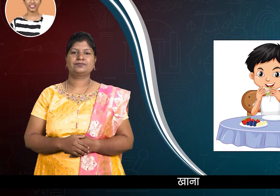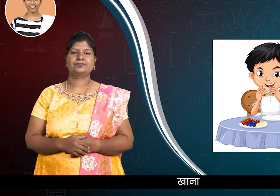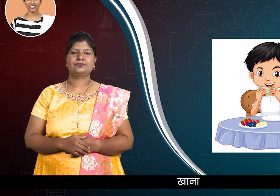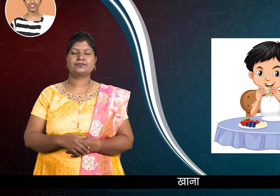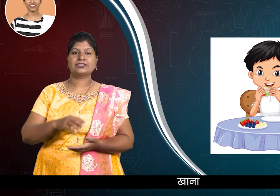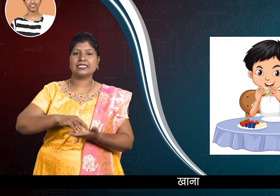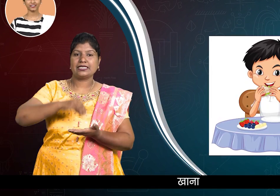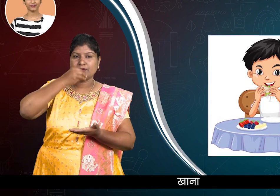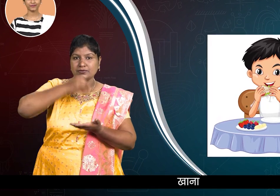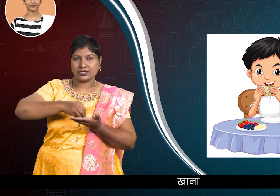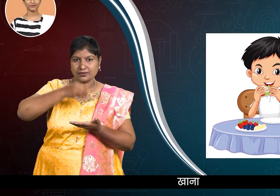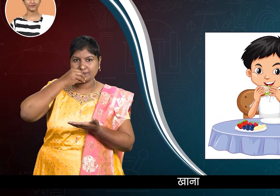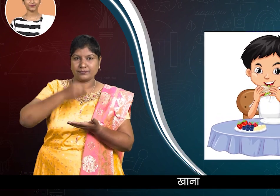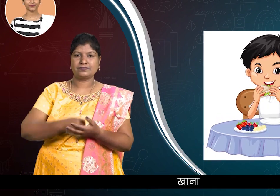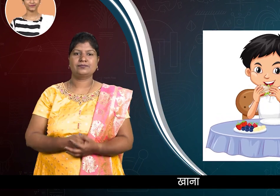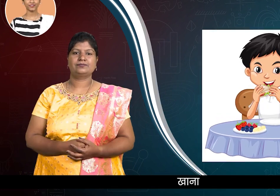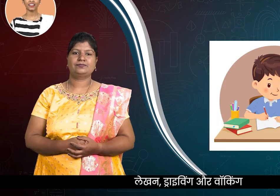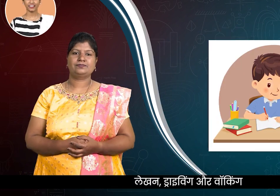खाना,